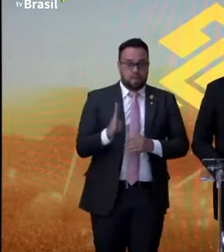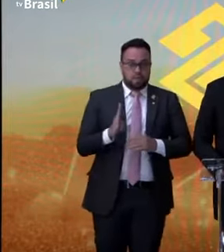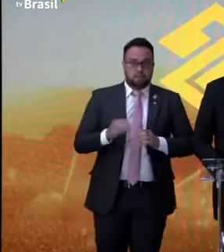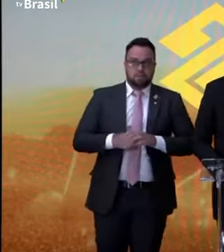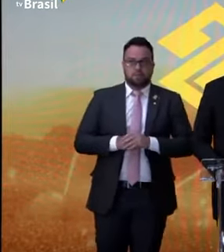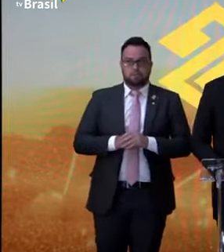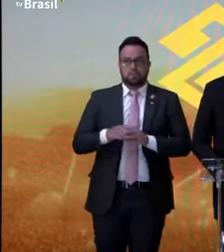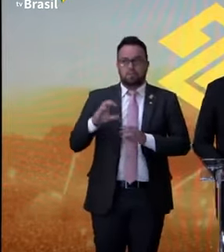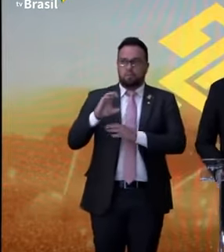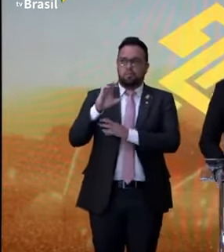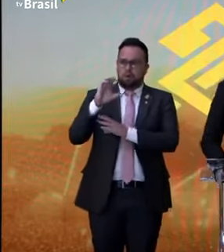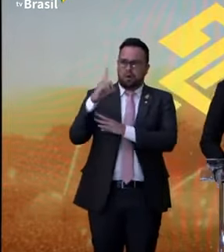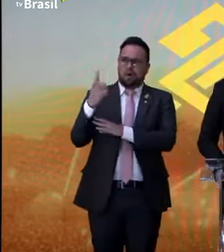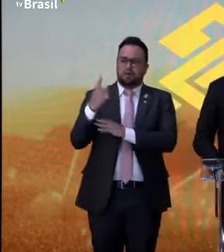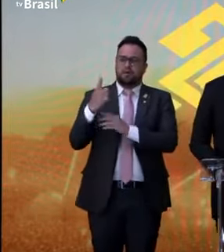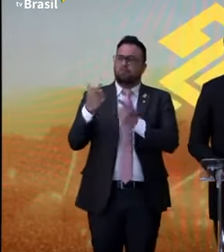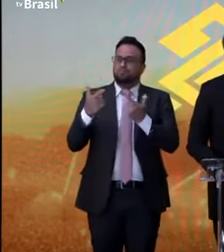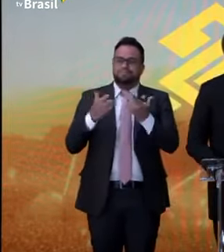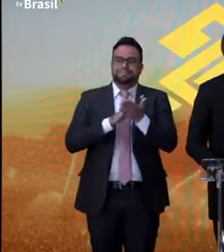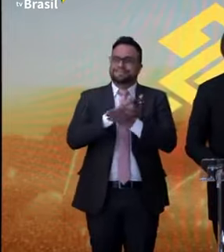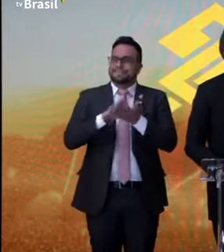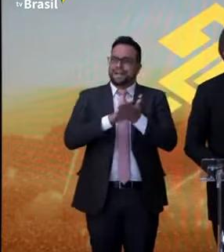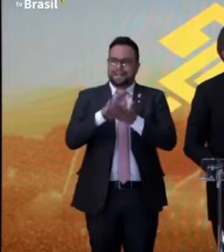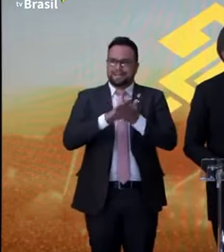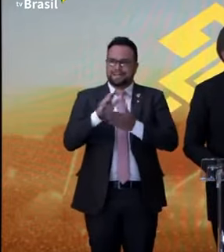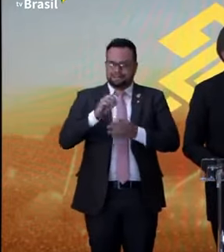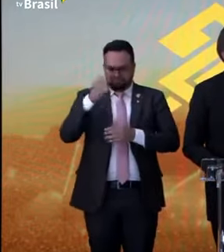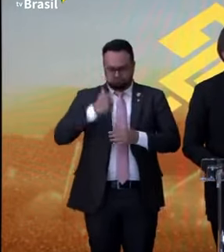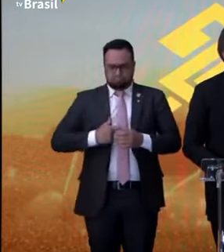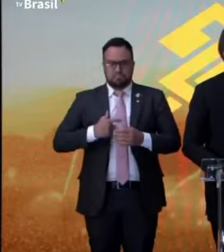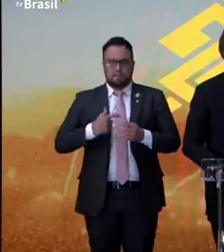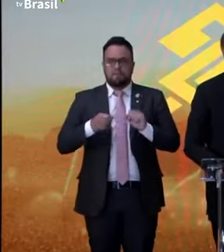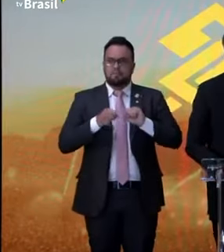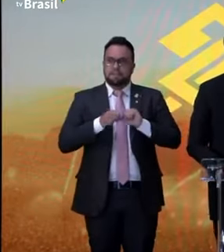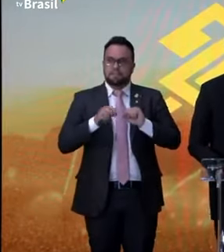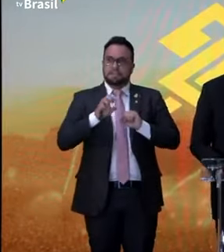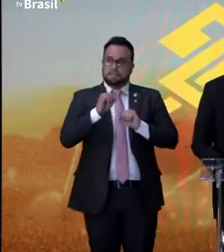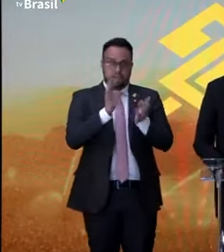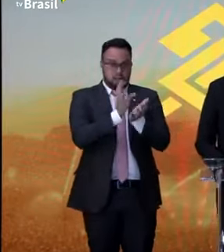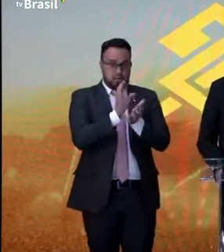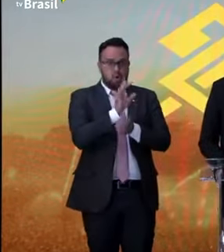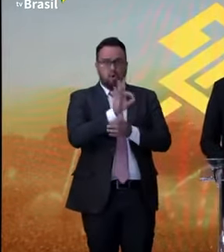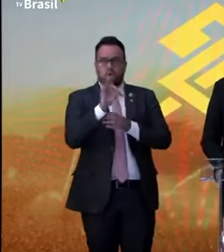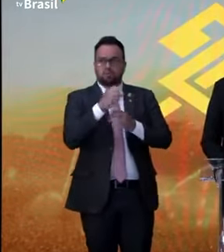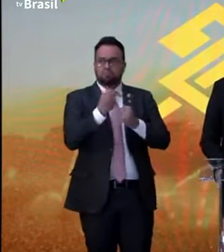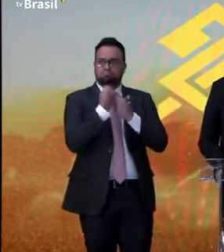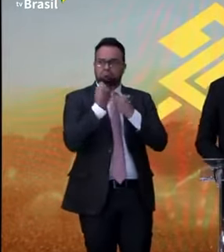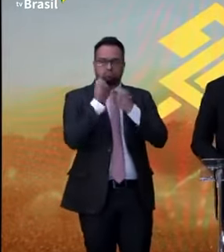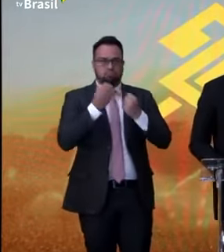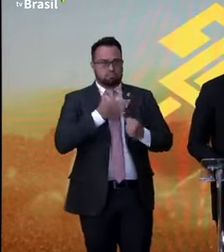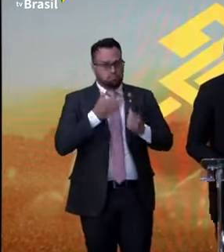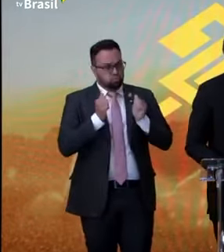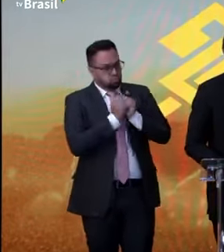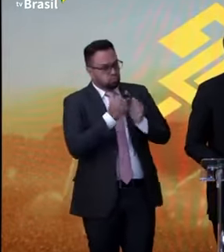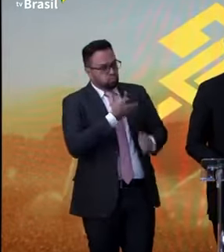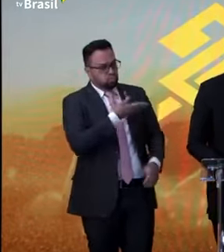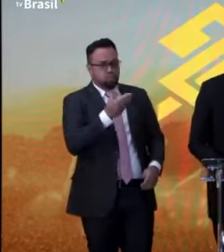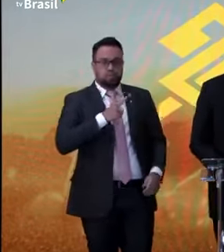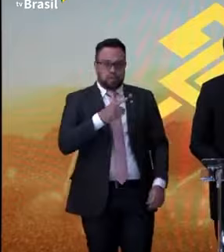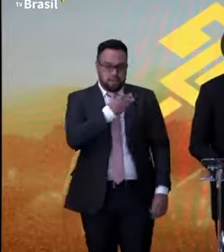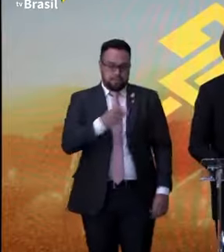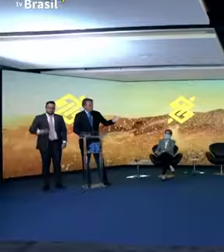obviamente nada por ele poderá fazer se eu tivesse uma excelente aqui do meu lado equipe essa composta com